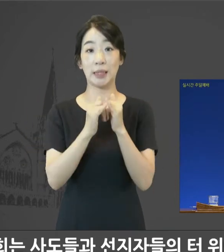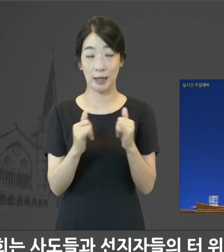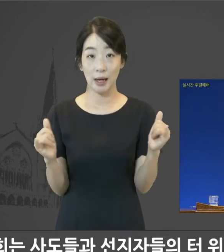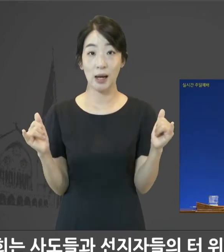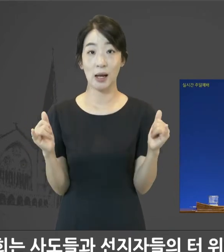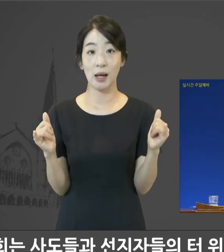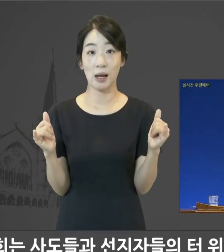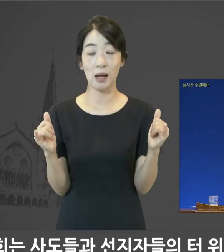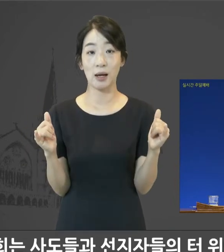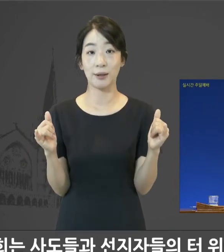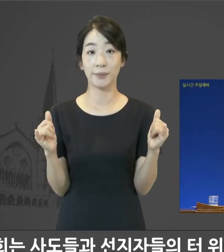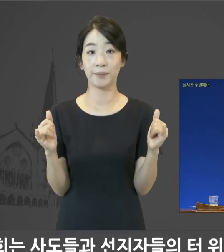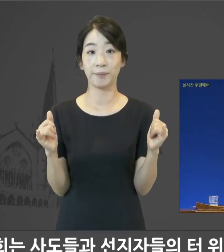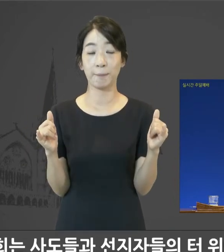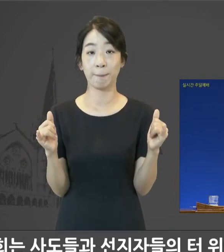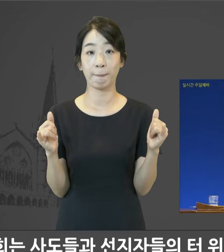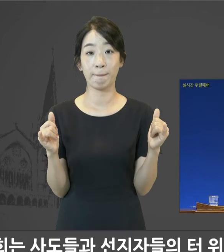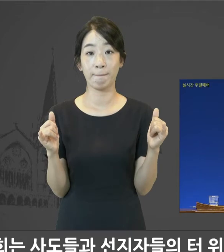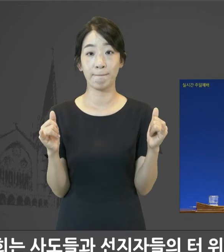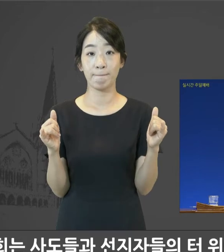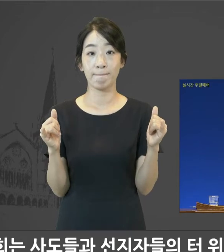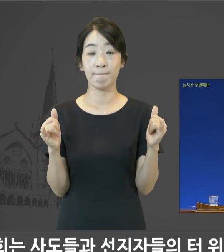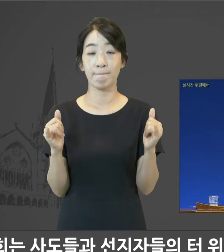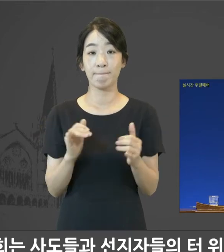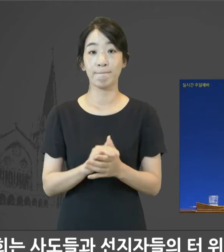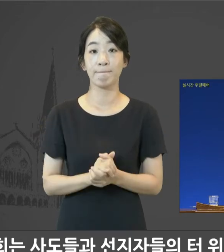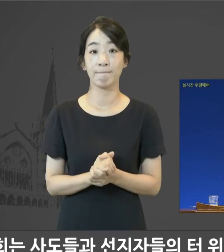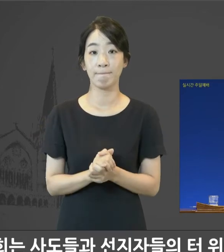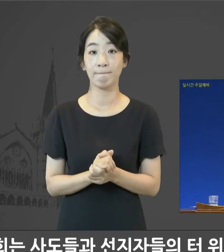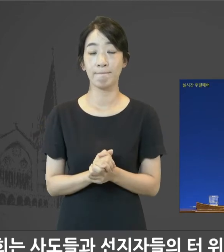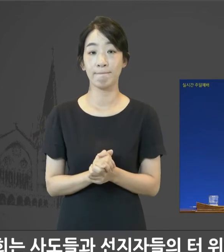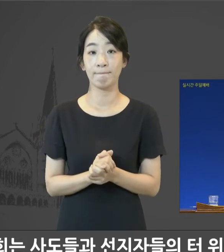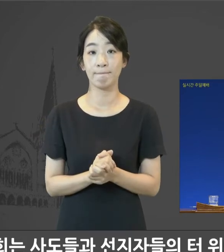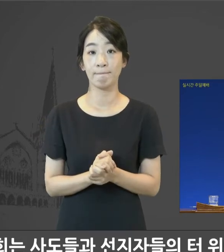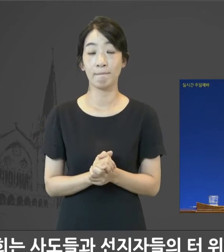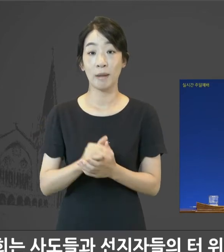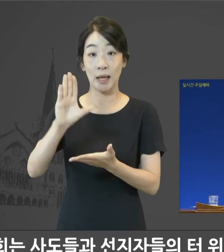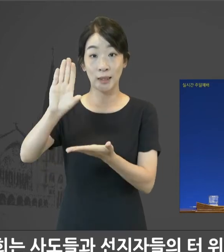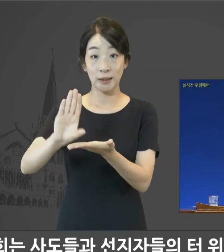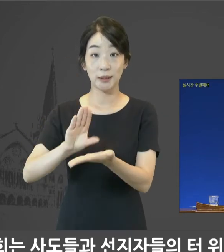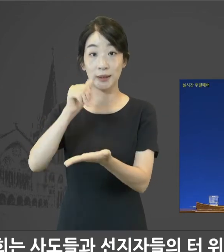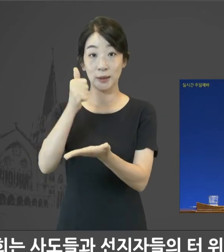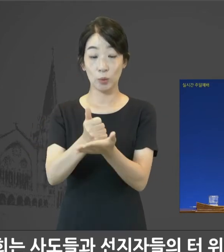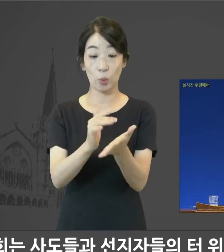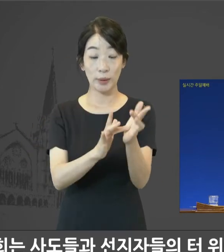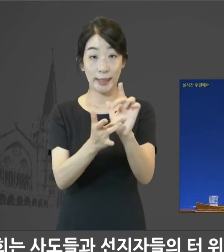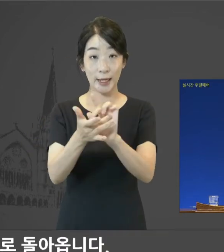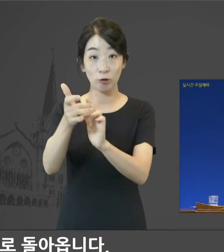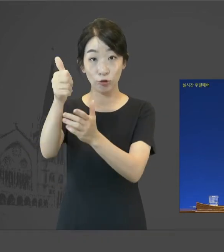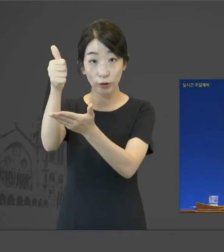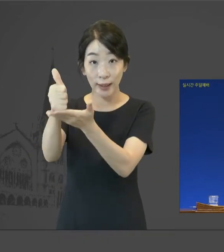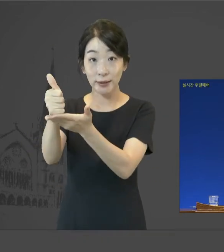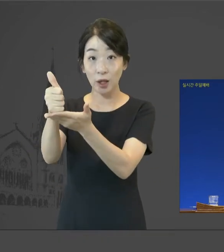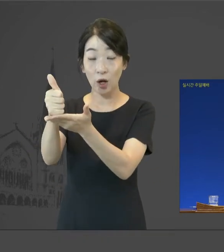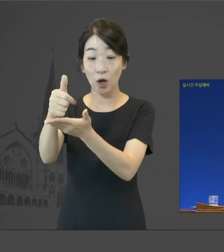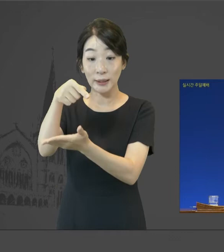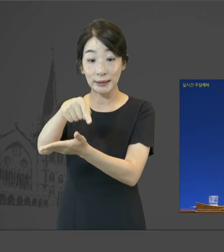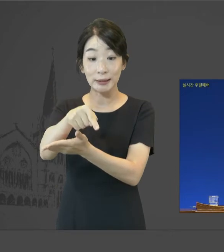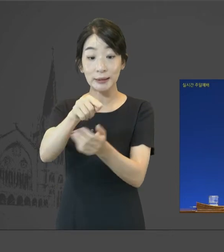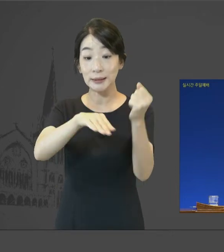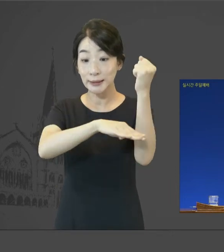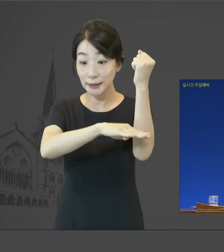제가 제 번역으로 단어 하나를 거기다 넣을 거예요. 그리스도 예수께서 그